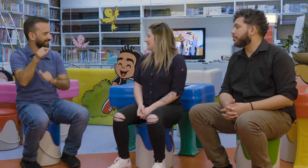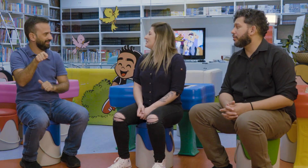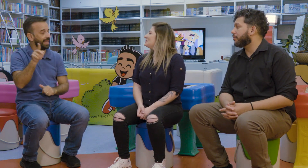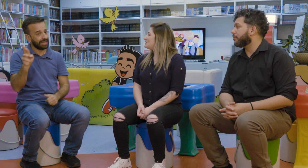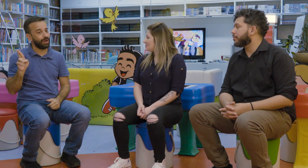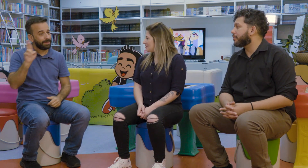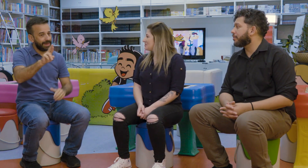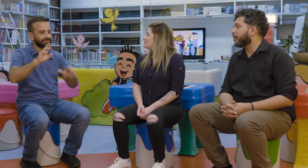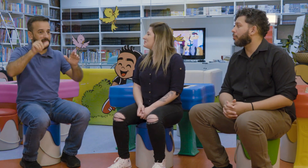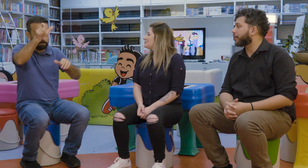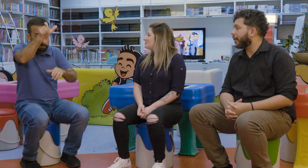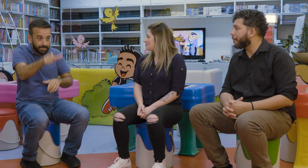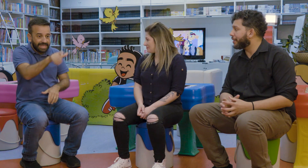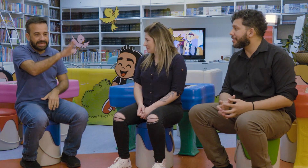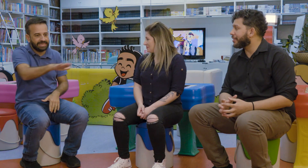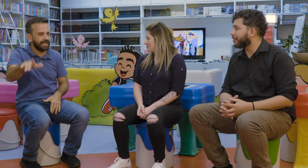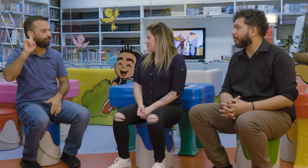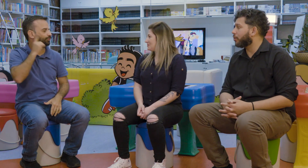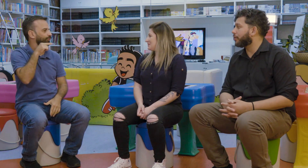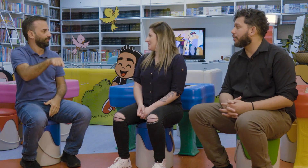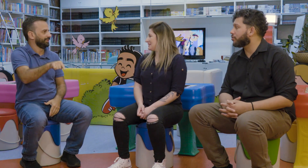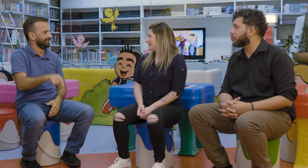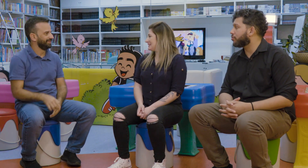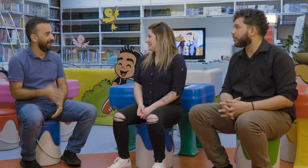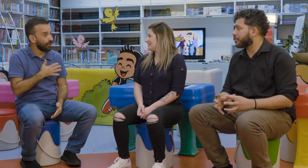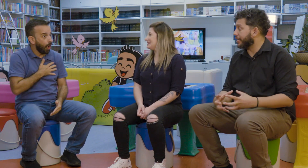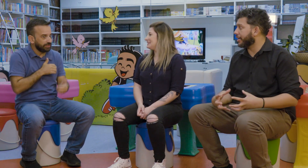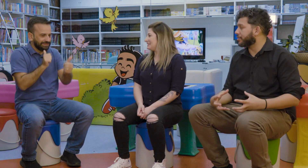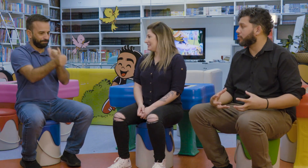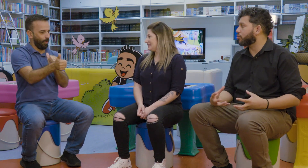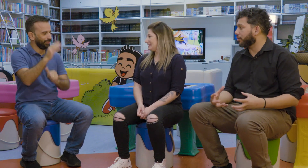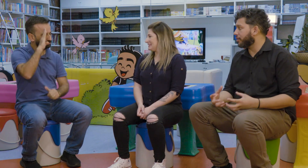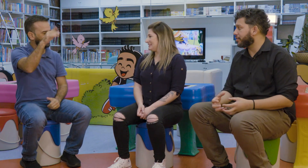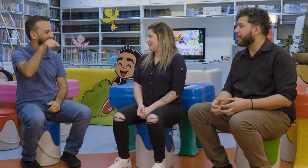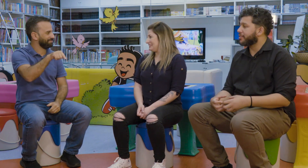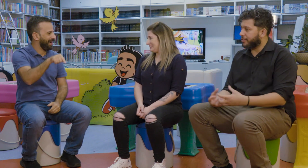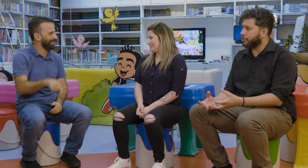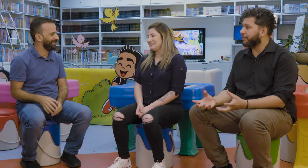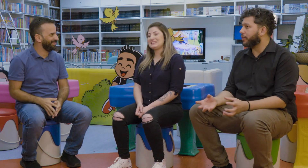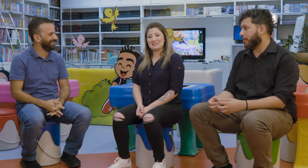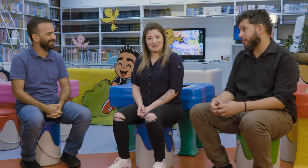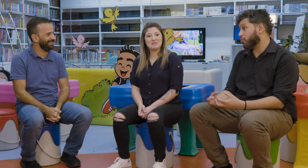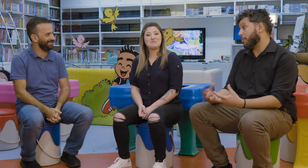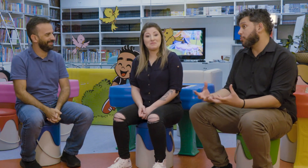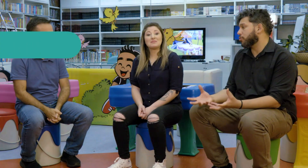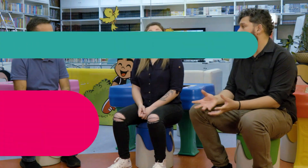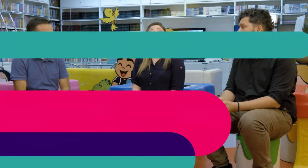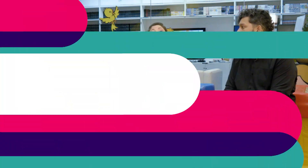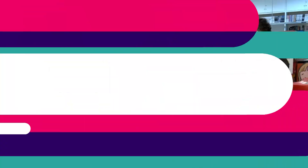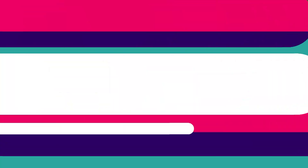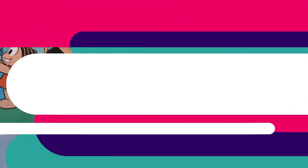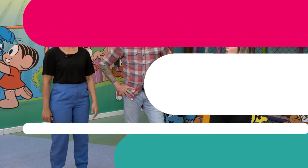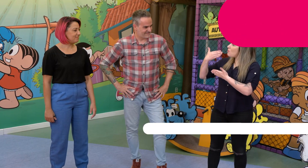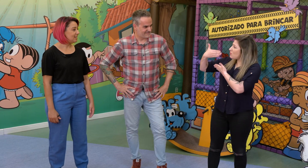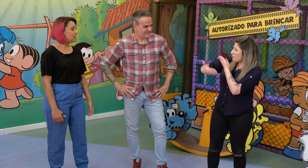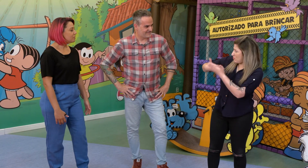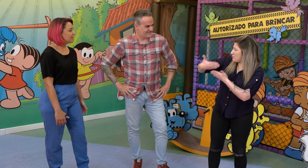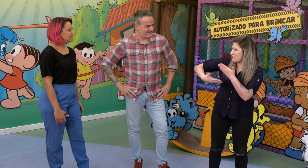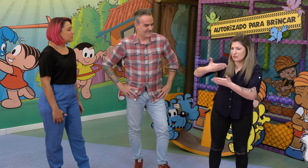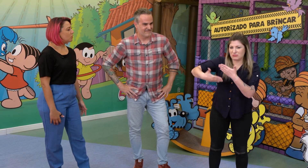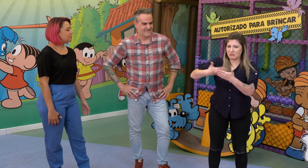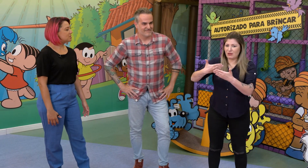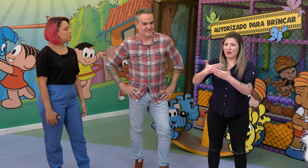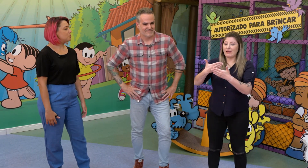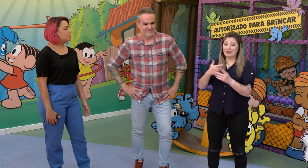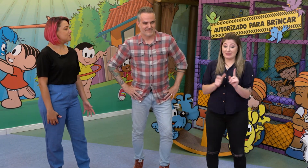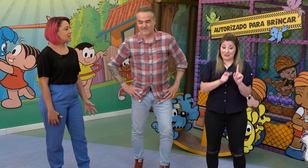que a gente deu esse sinal, porque ela representa a comunidade surda. As crianças surdas se identificam, elas têm os mesmos gostos.